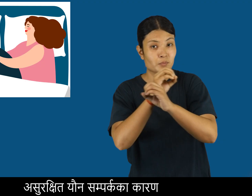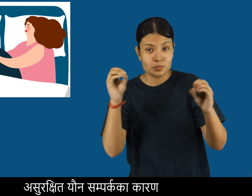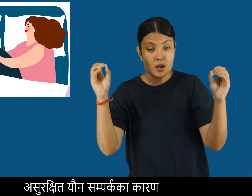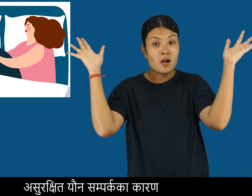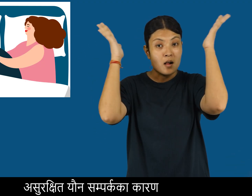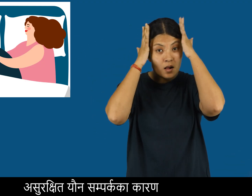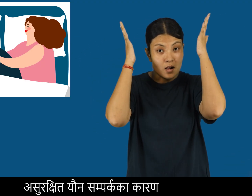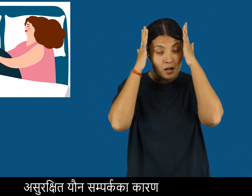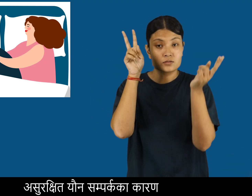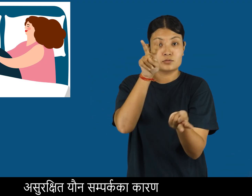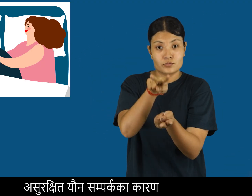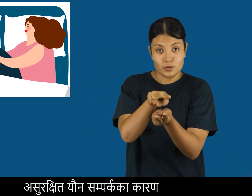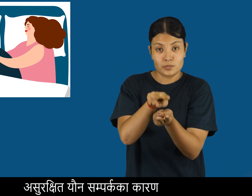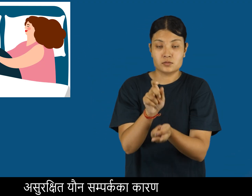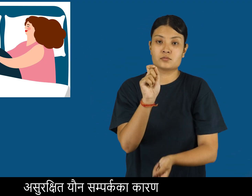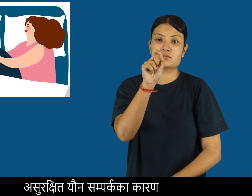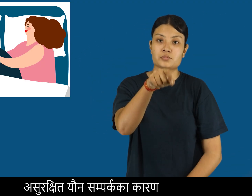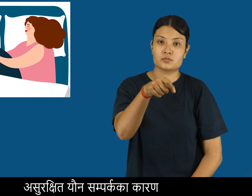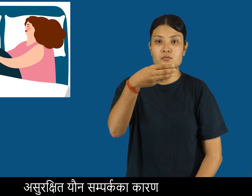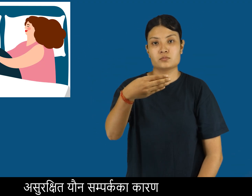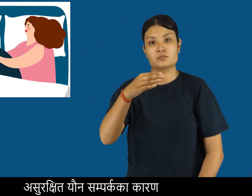असुरक्षित यौन सम्पर्कका कारण,